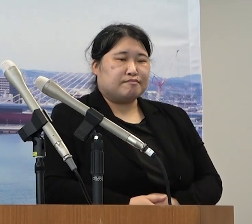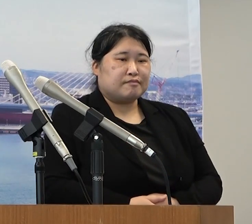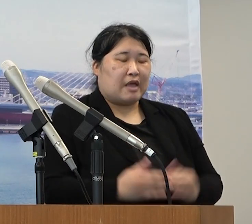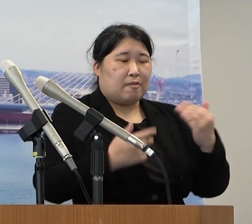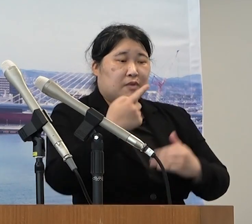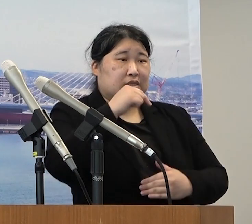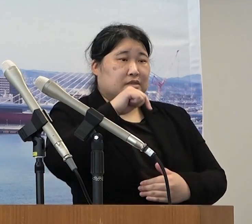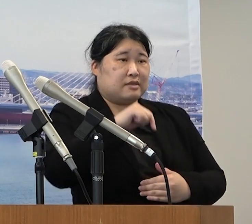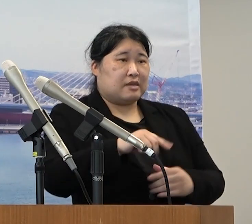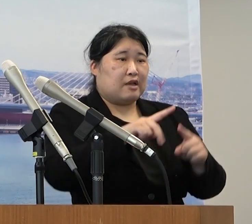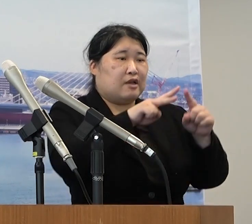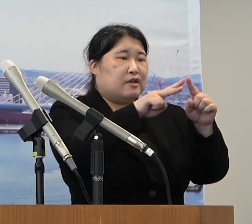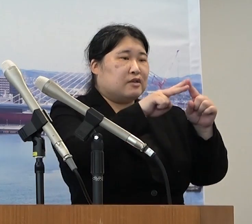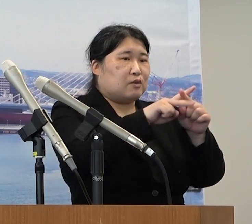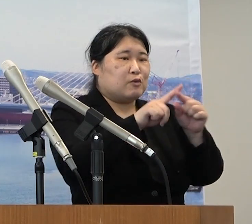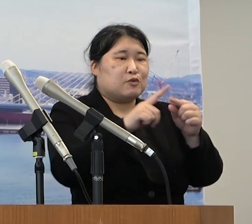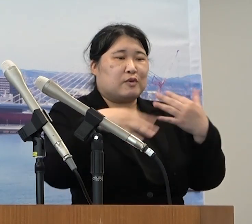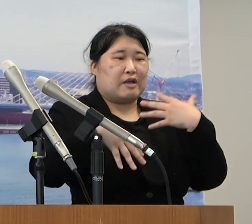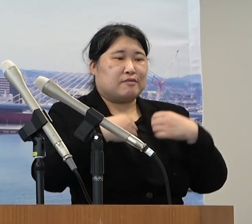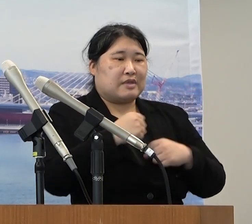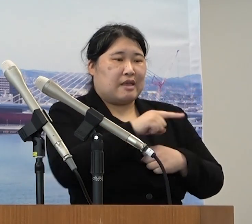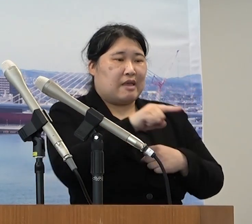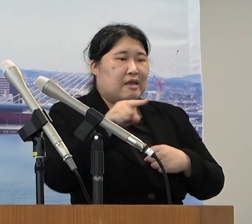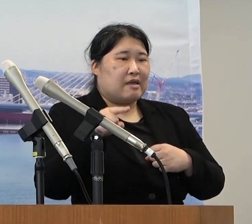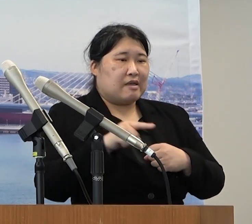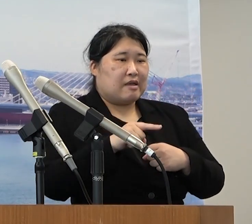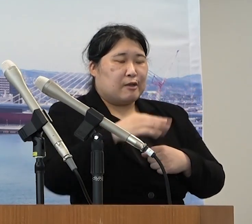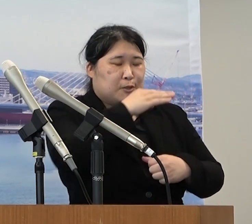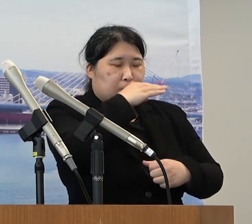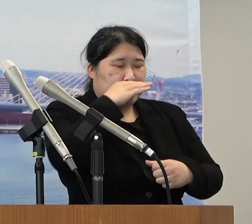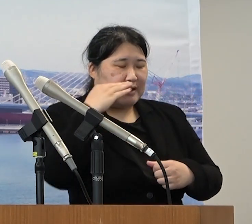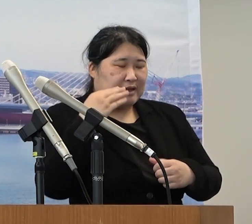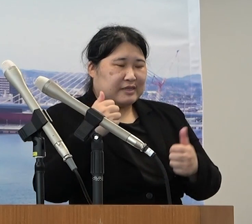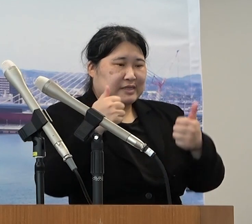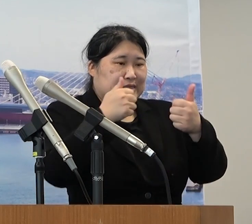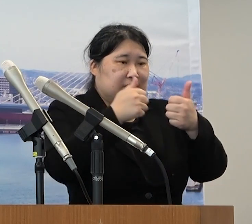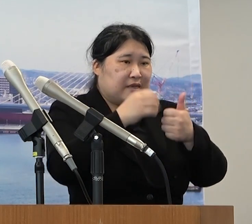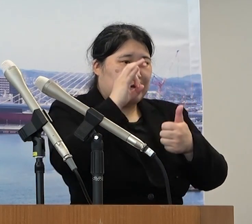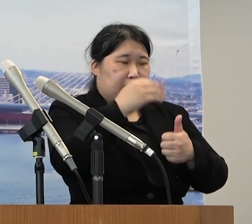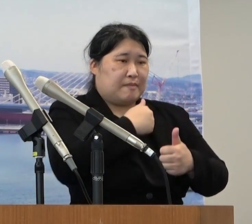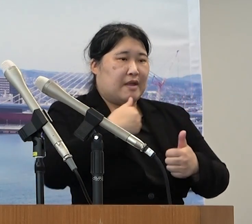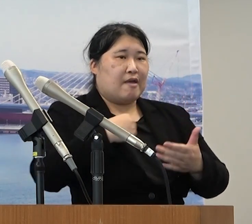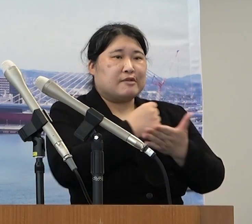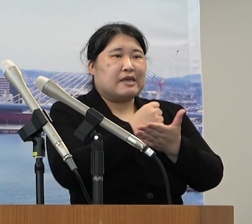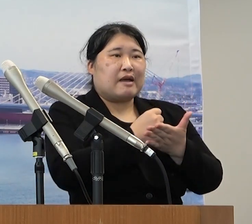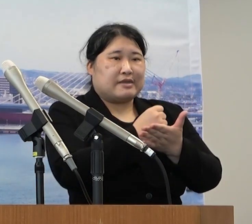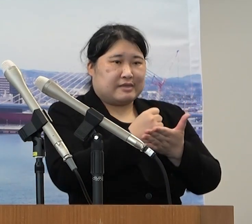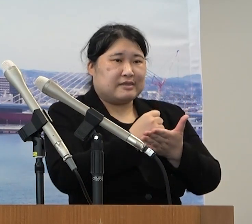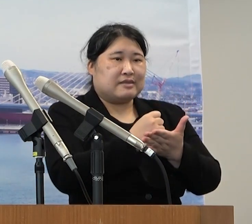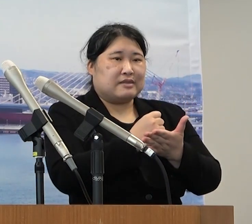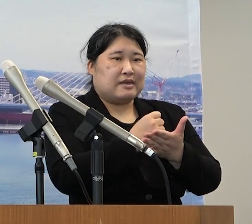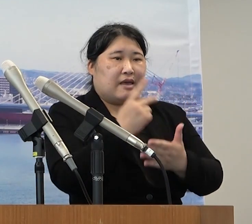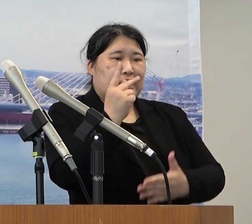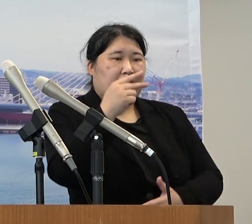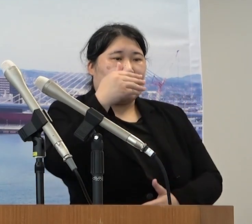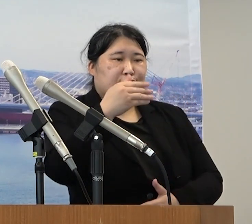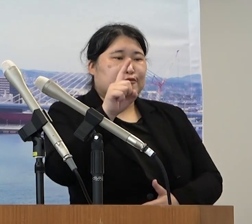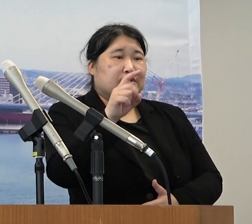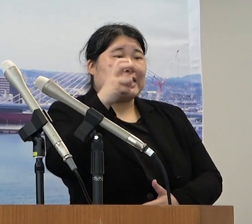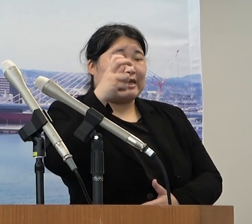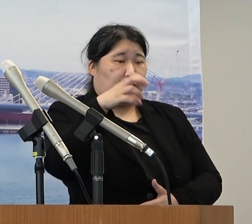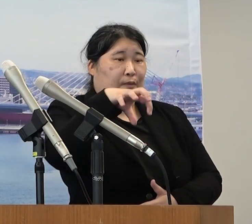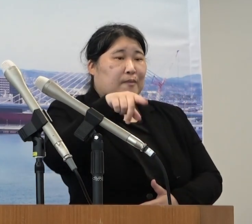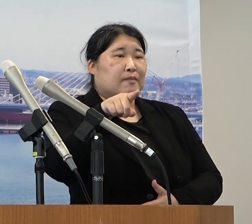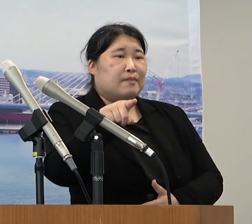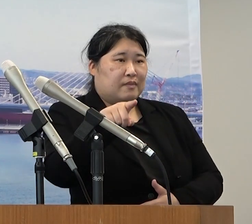市内の小中学生にハイレベルな試合を間近で観戦できる機会として、各広グループアスレチックスタジアム